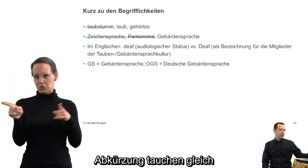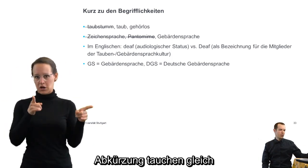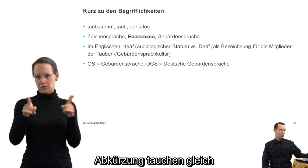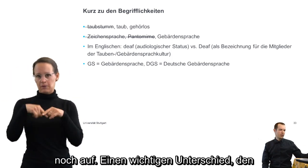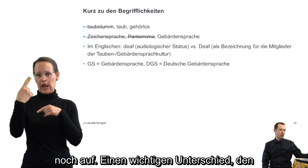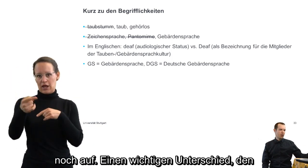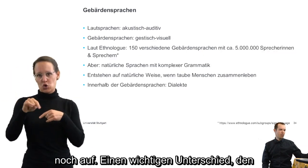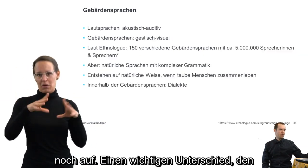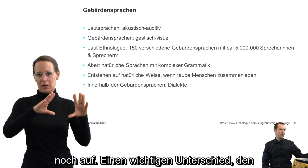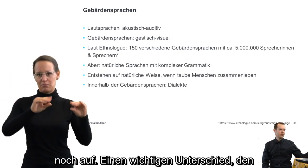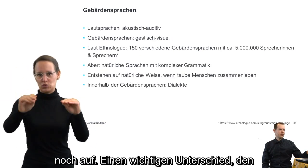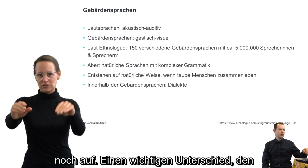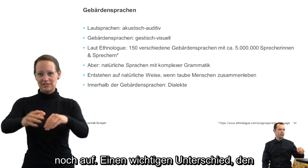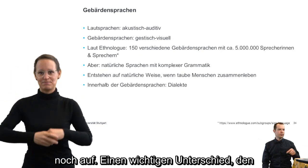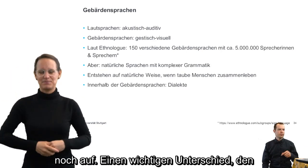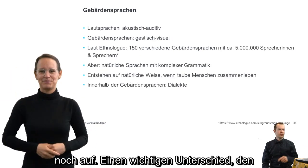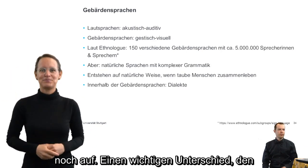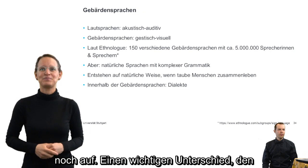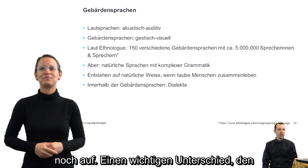Abkürzungen tauchen gleich noch auf.